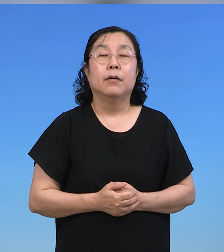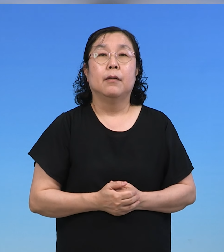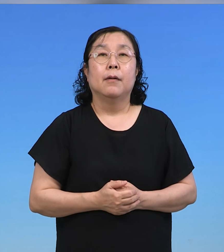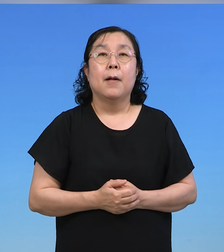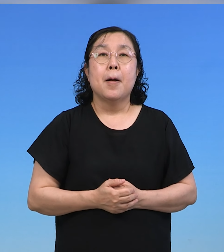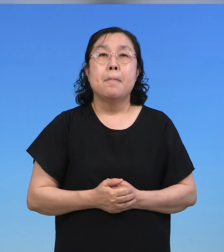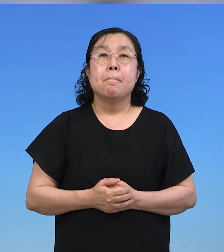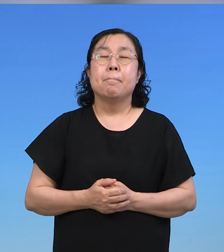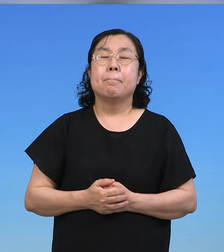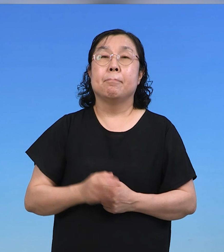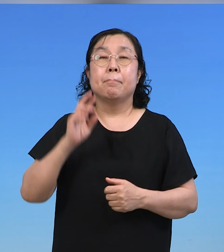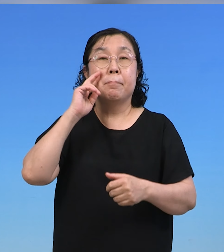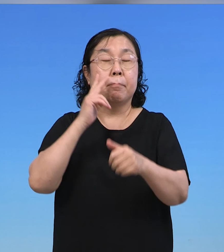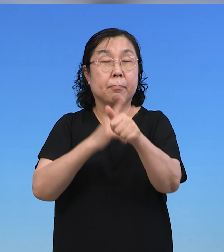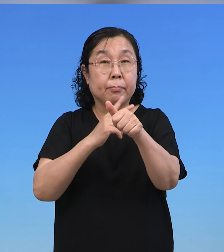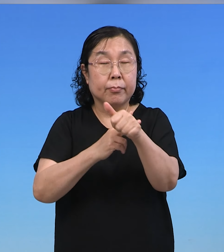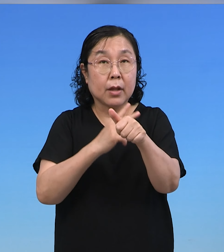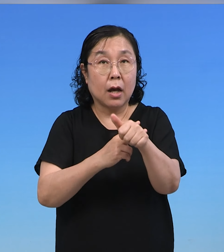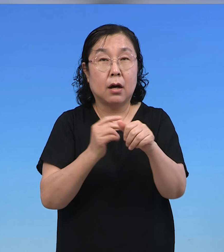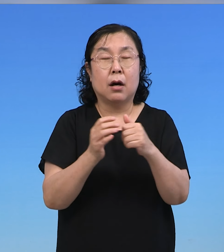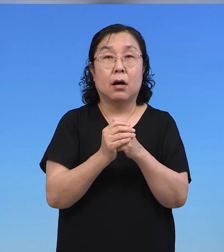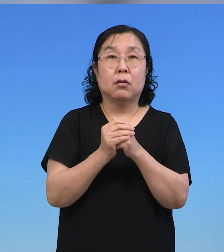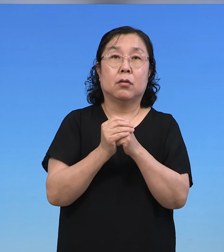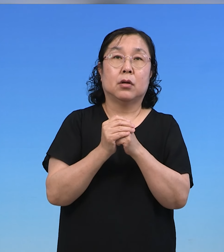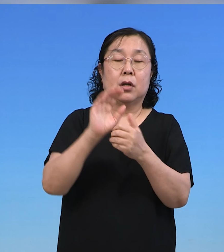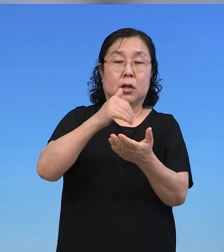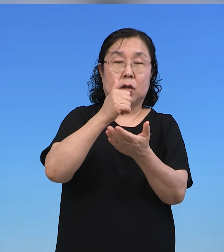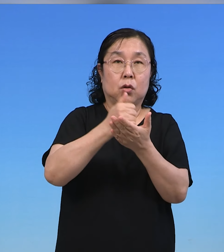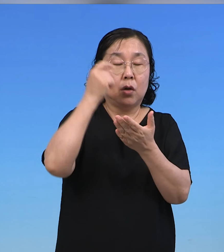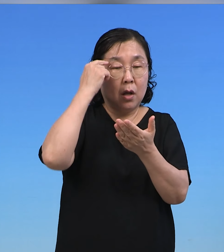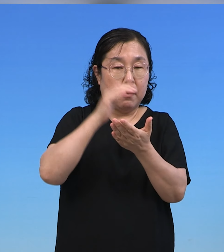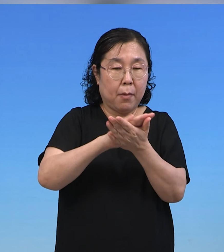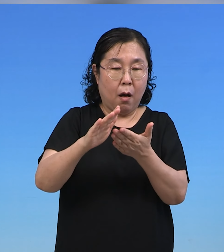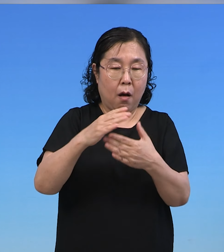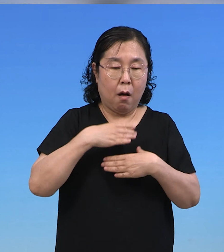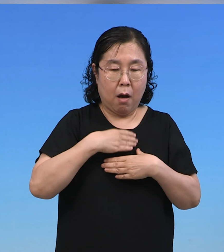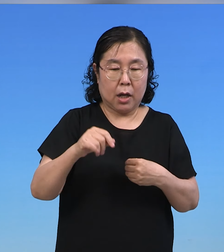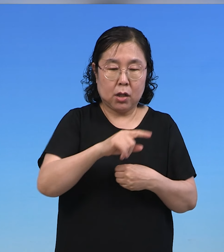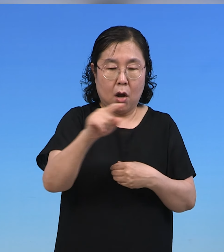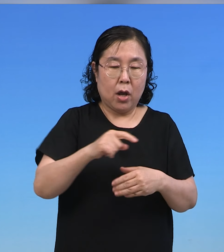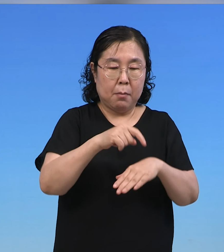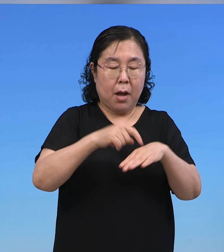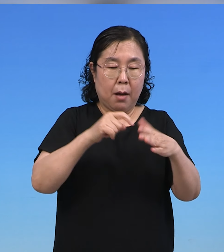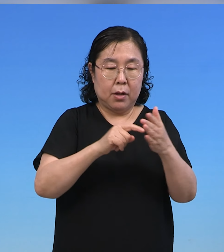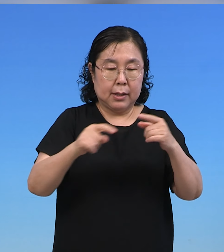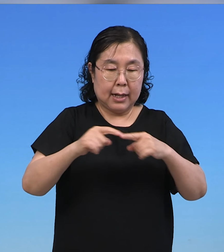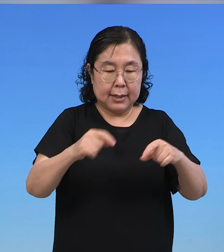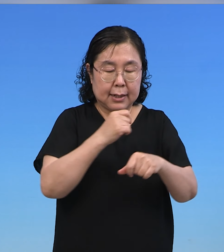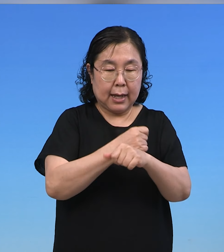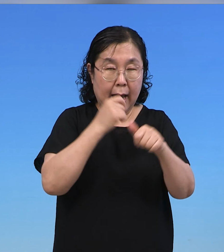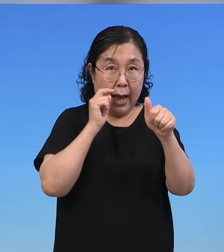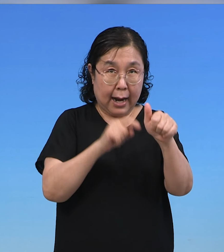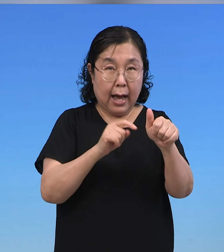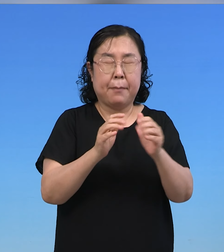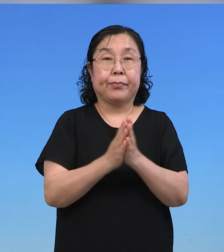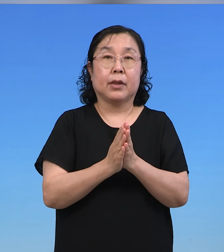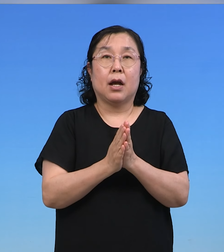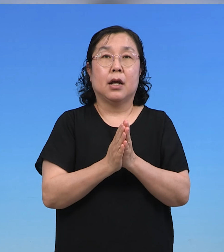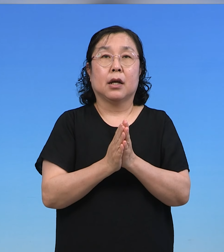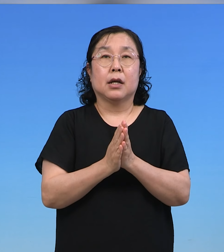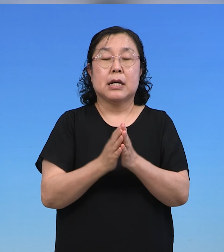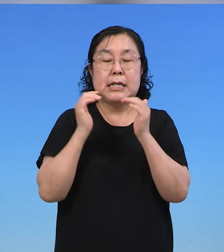바울이 그리스도의 평강이 너희 마음을 주장하게 하라는 이 말씀을 주시면서 바로 이 경기 용어